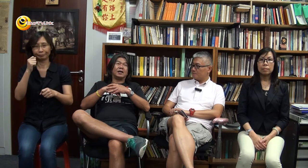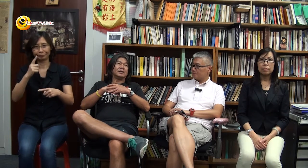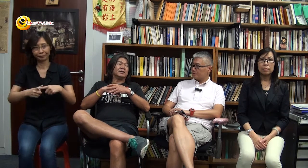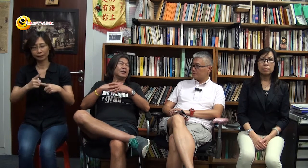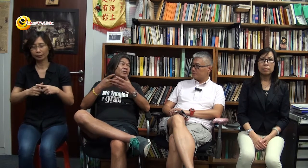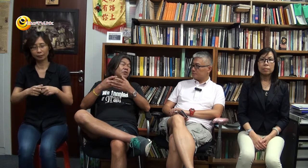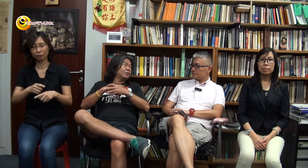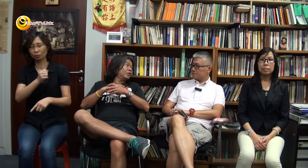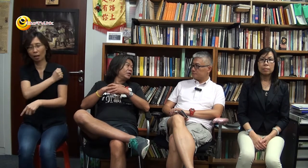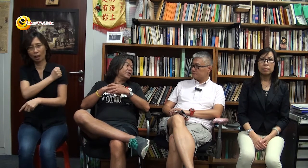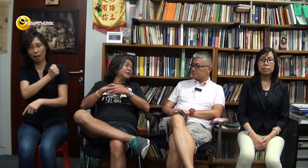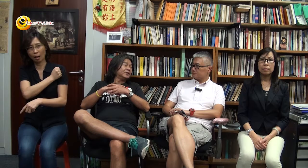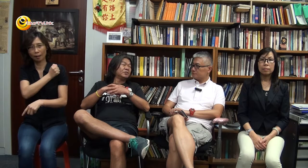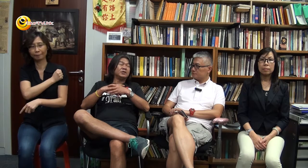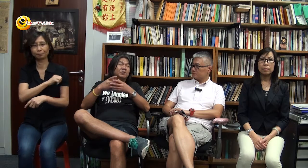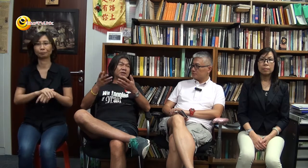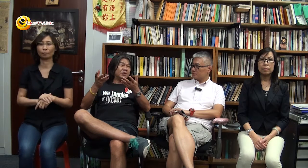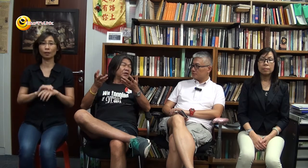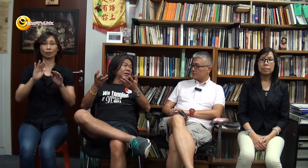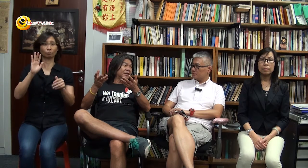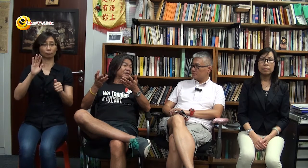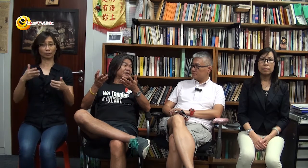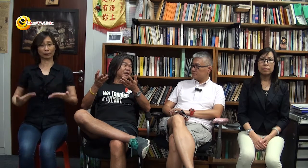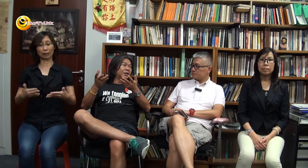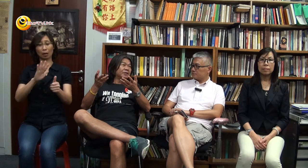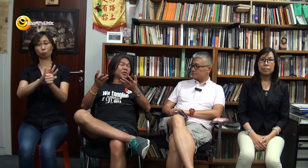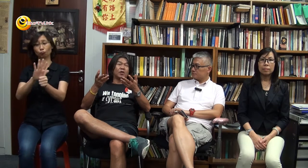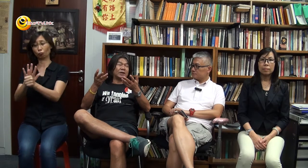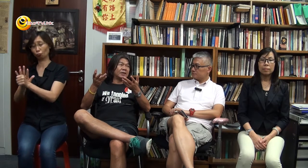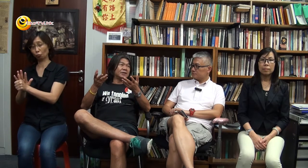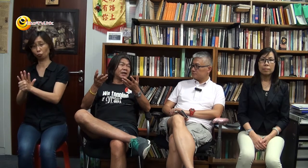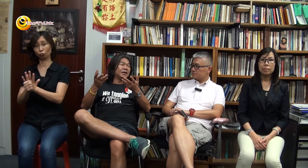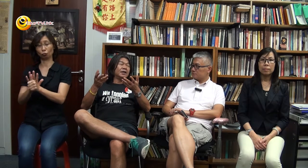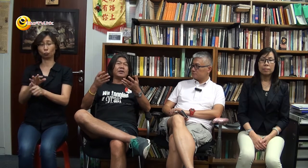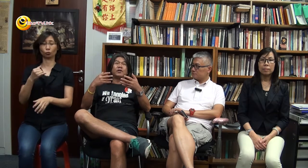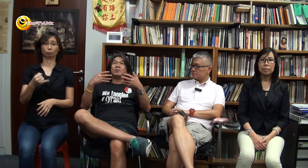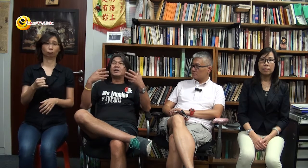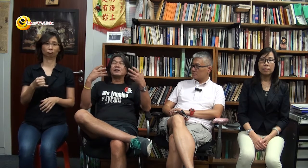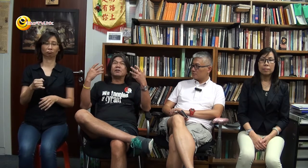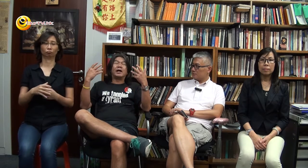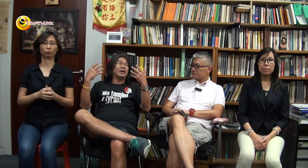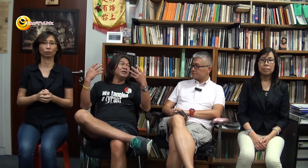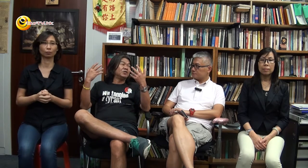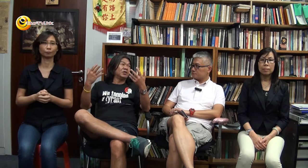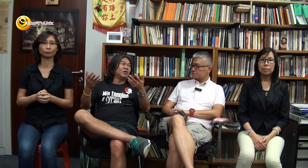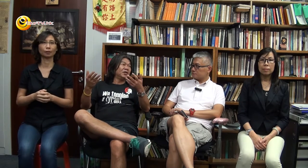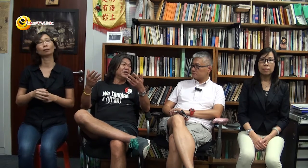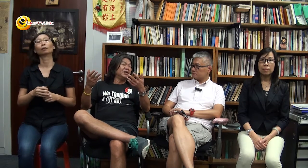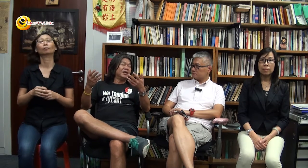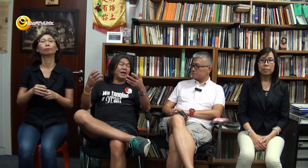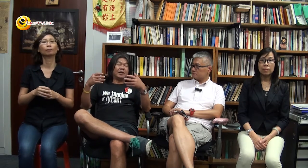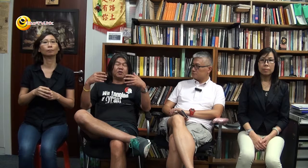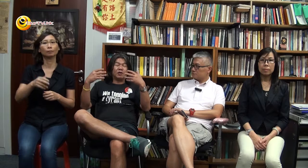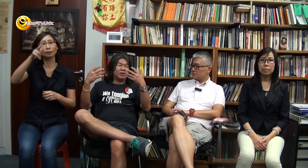揾人查啦。善後都做得唔好啊，都唔知點樣而家，係咪？個個人人自危。政府係咪應承話係人驗水都可